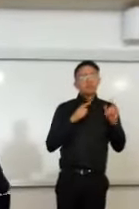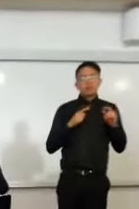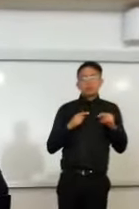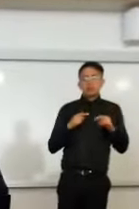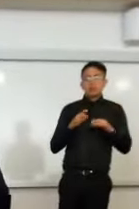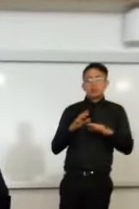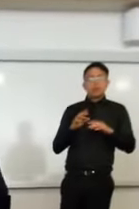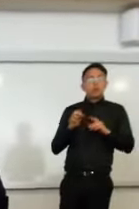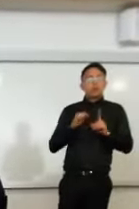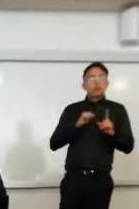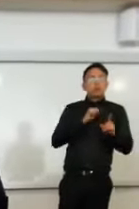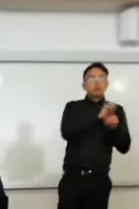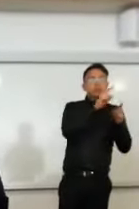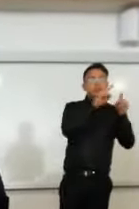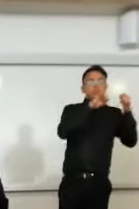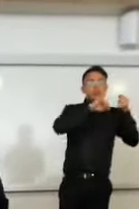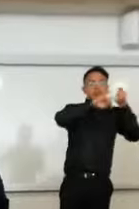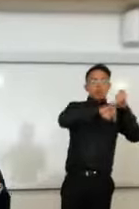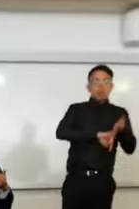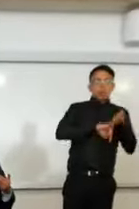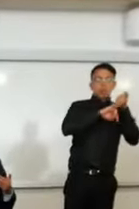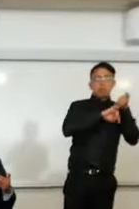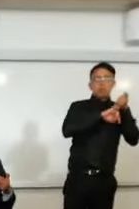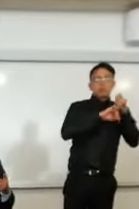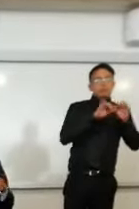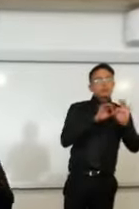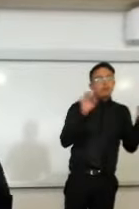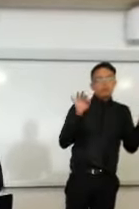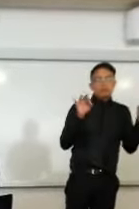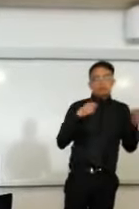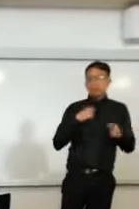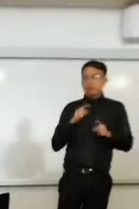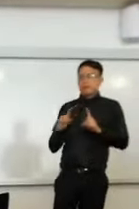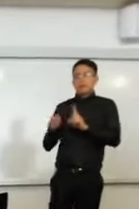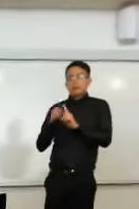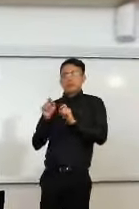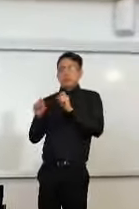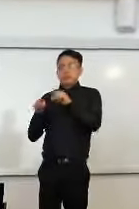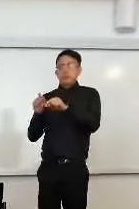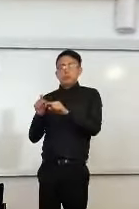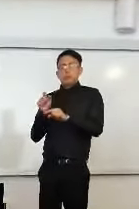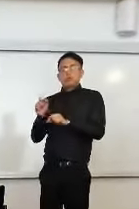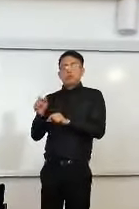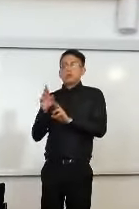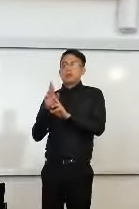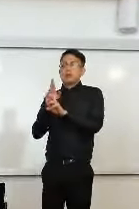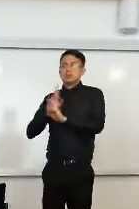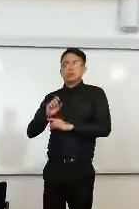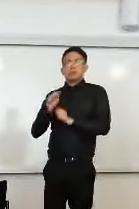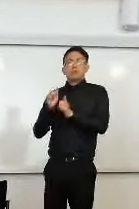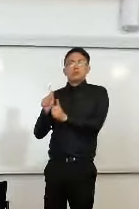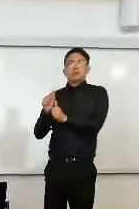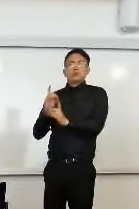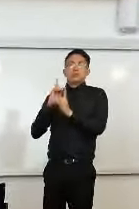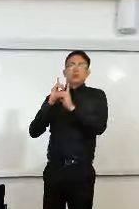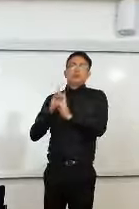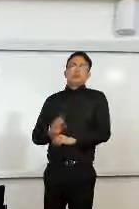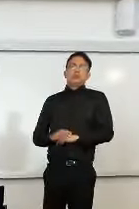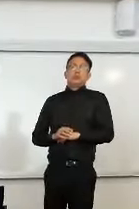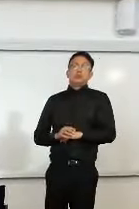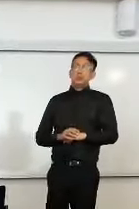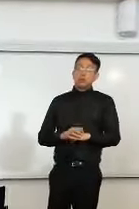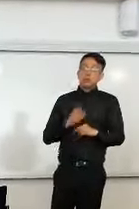que ya lo hablaremos, que ese será un gran reto para que se adelanten estos procesos. Porque acá se utilizó una medida del derecho civil,